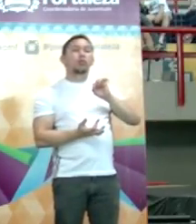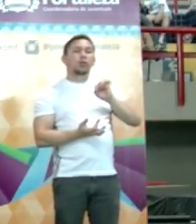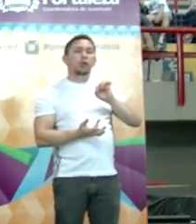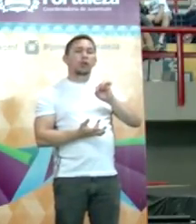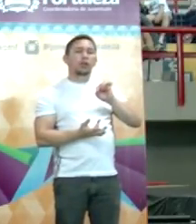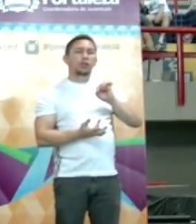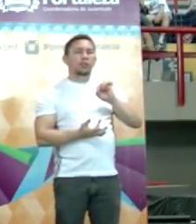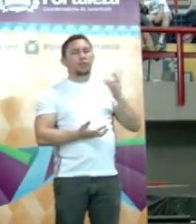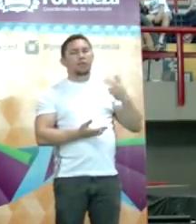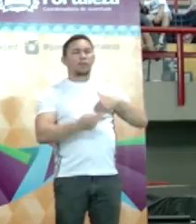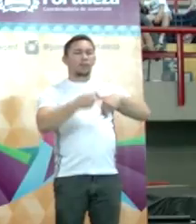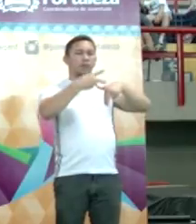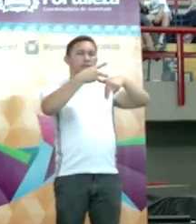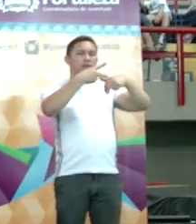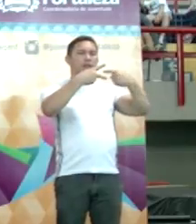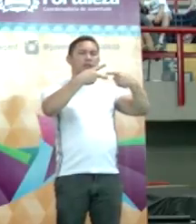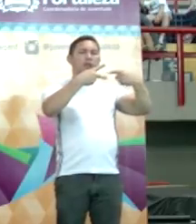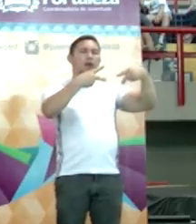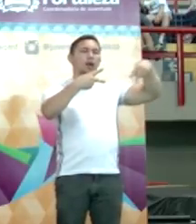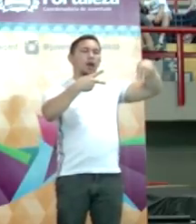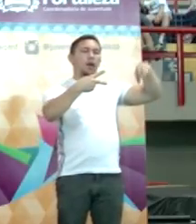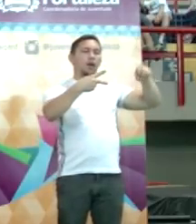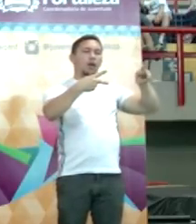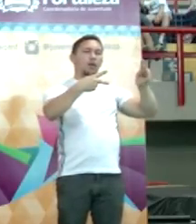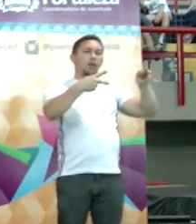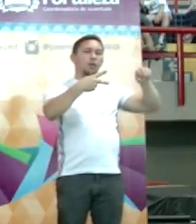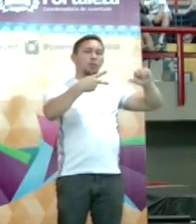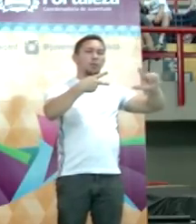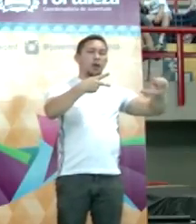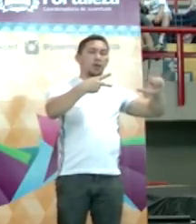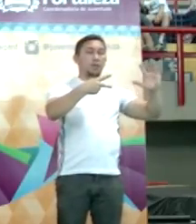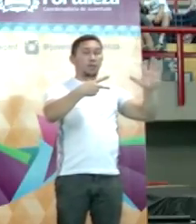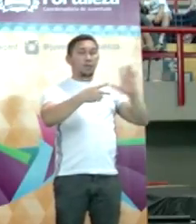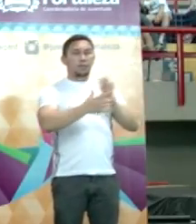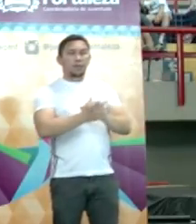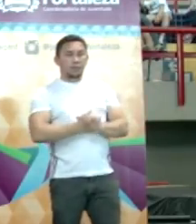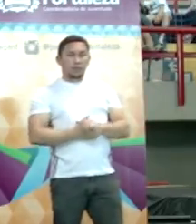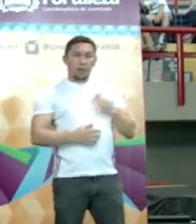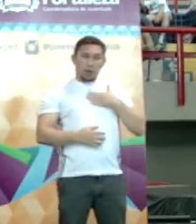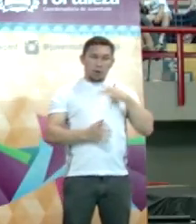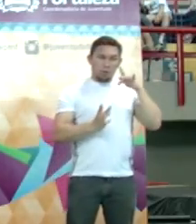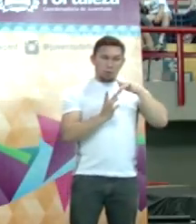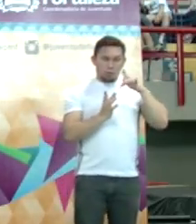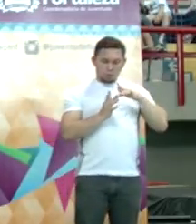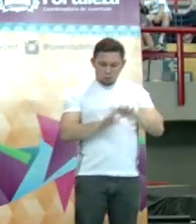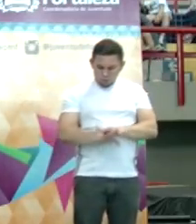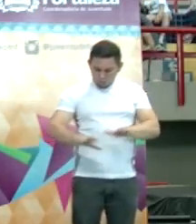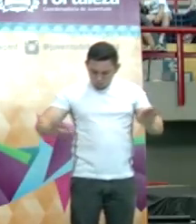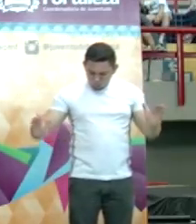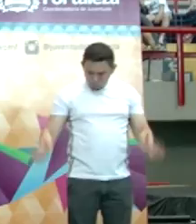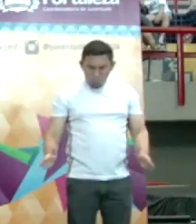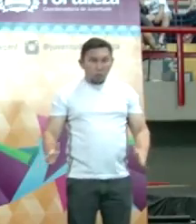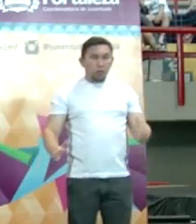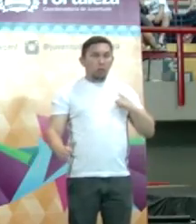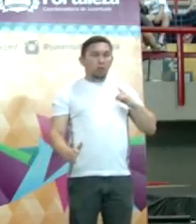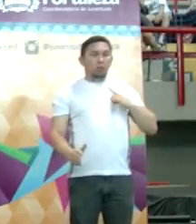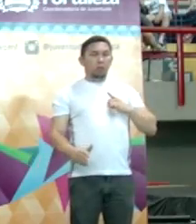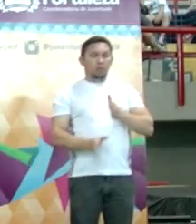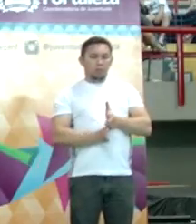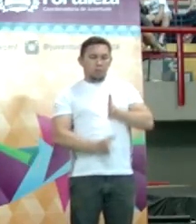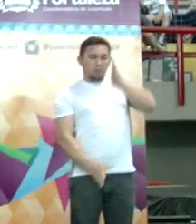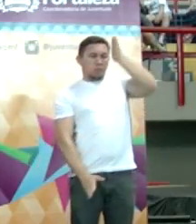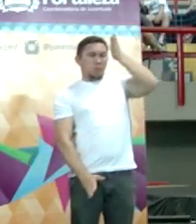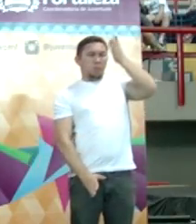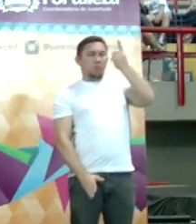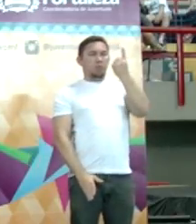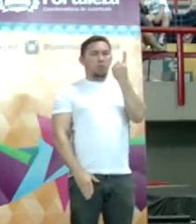quê? Normal. Eu estou em contato, pessoal, com esse solo. Então